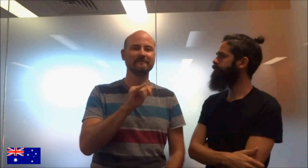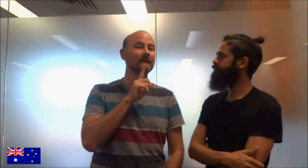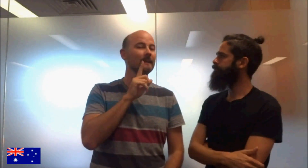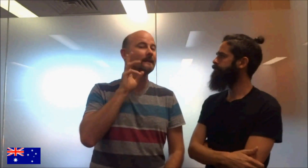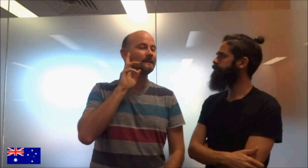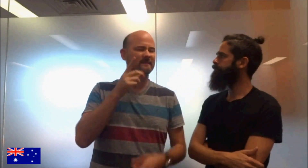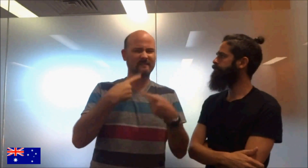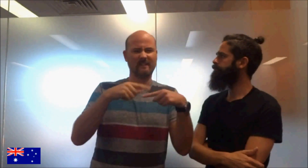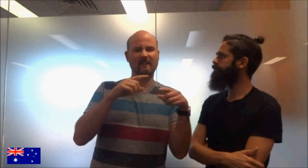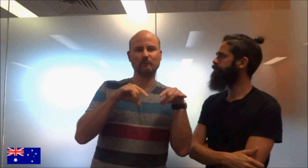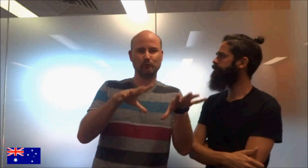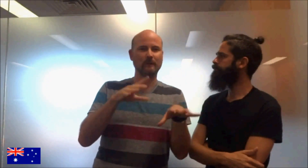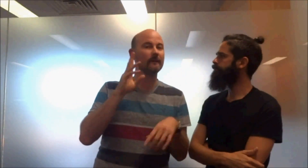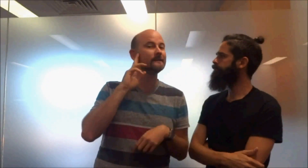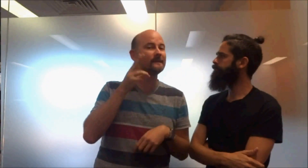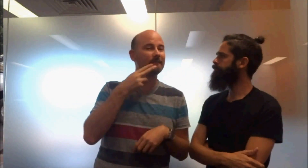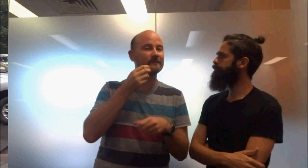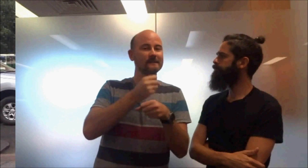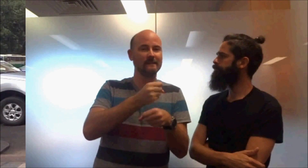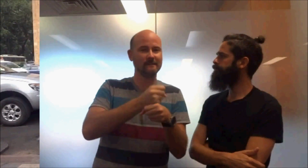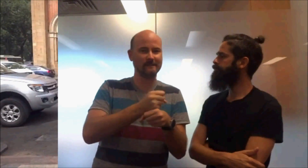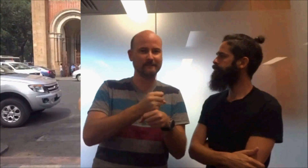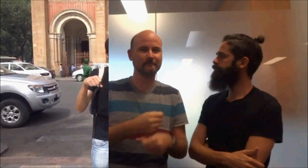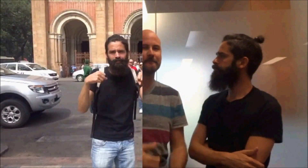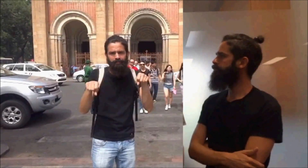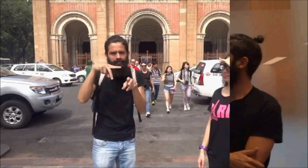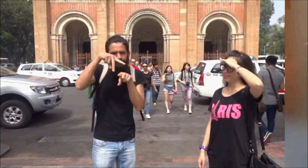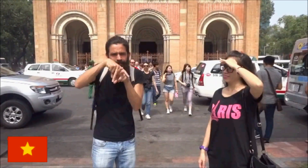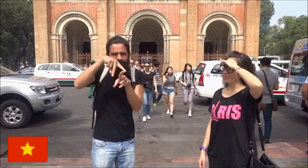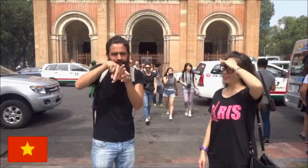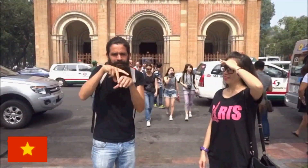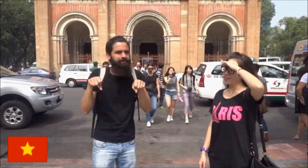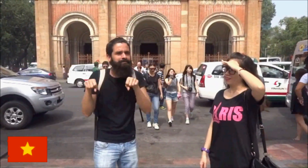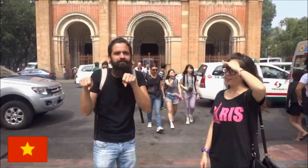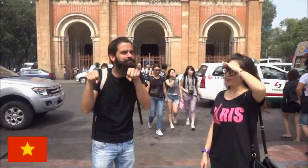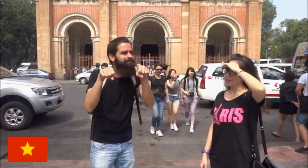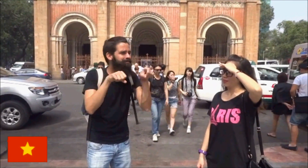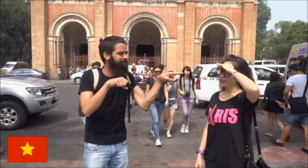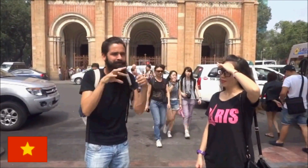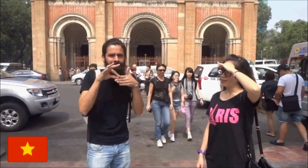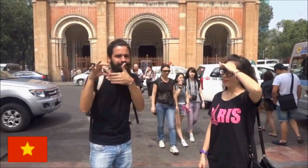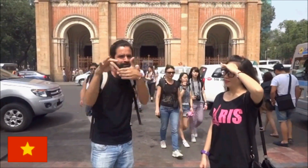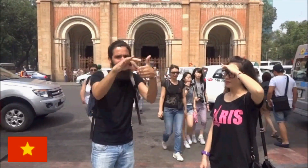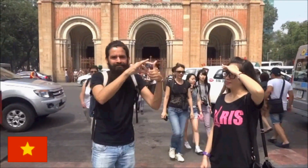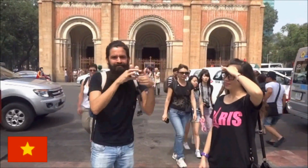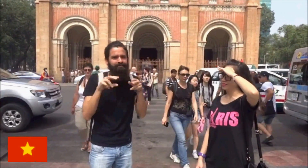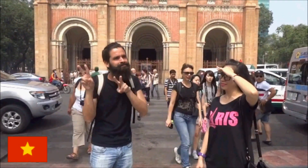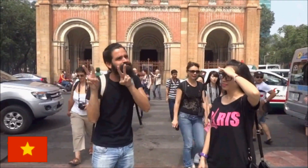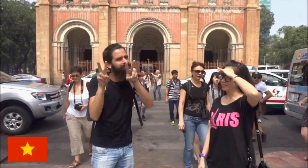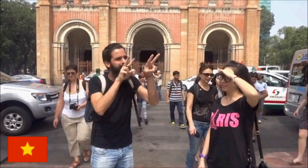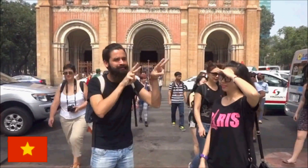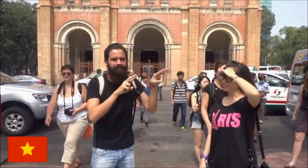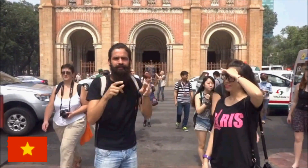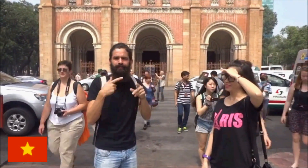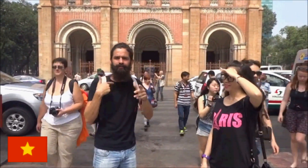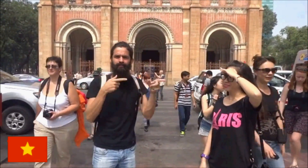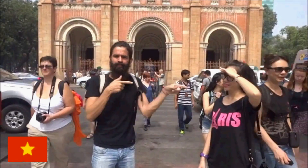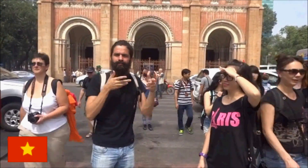Et ici, en Australie, avec Fong en scooter, on s'est promené un peu partout dans la ville. Elle m'a guidé, on a visité pas mal